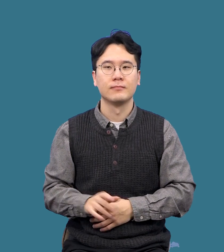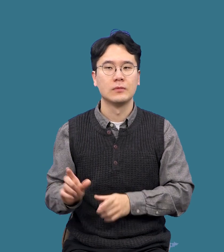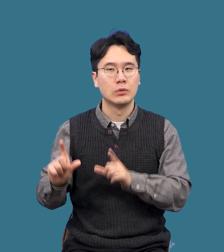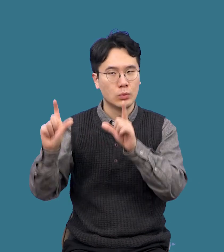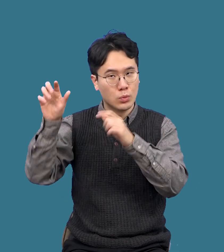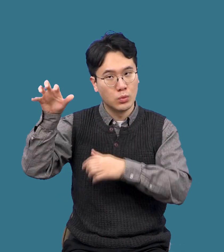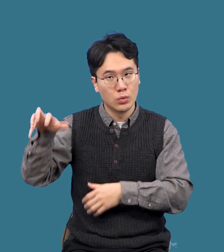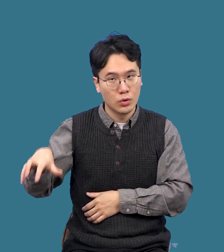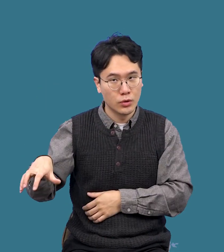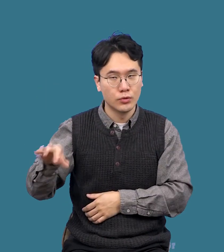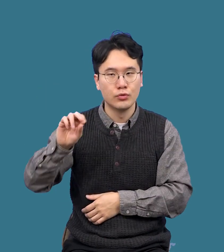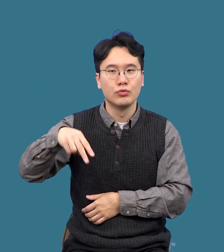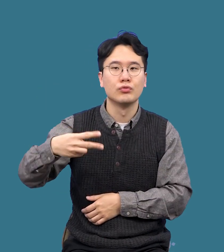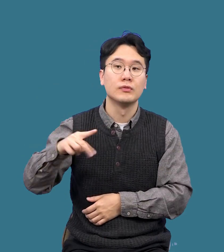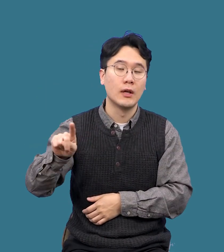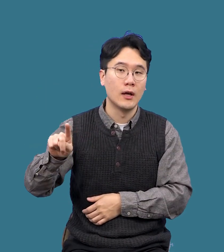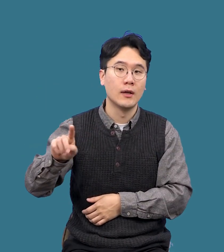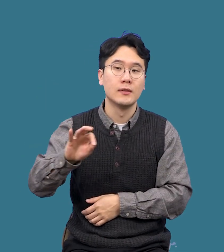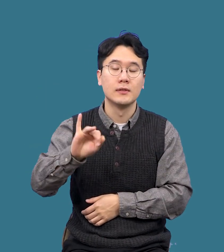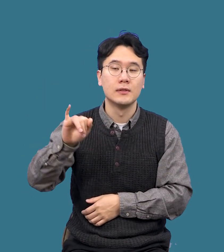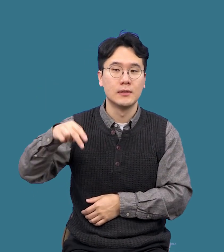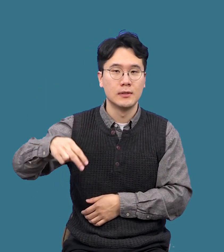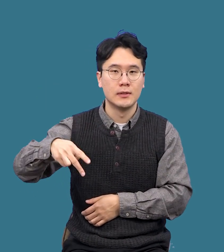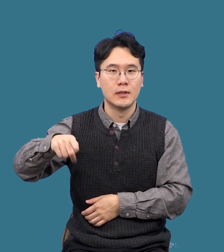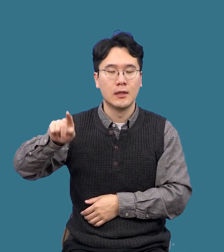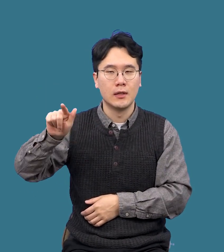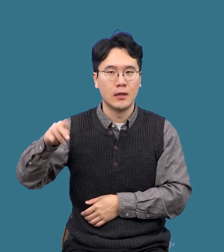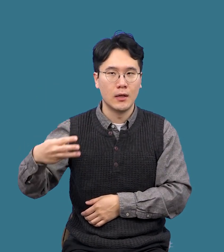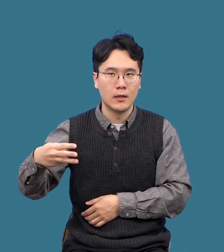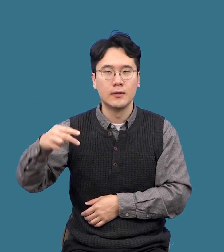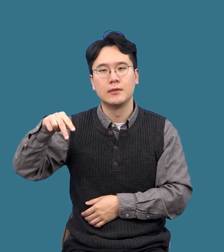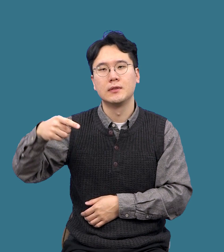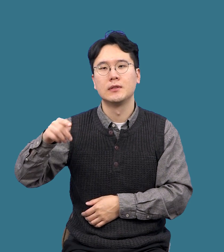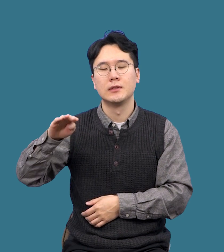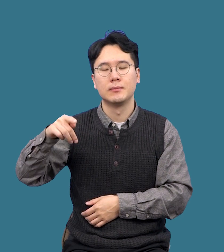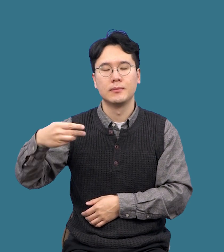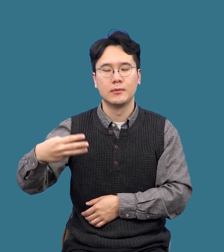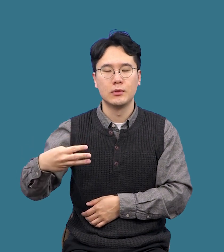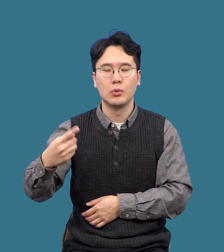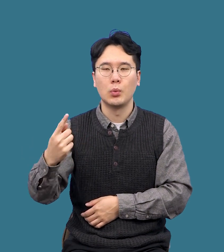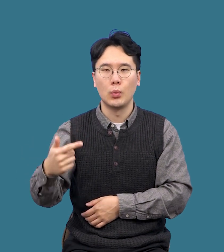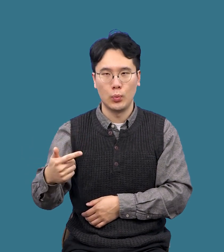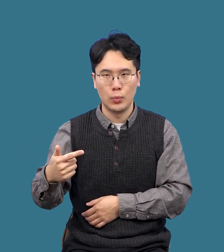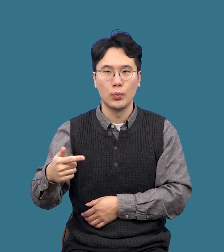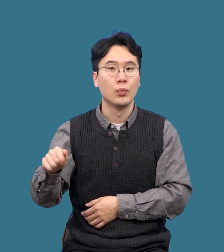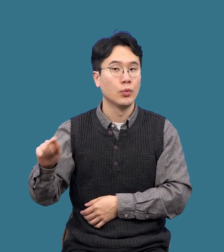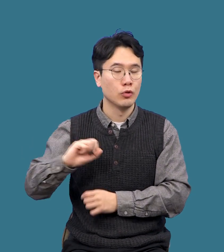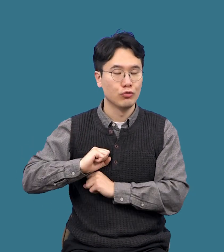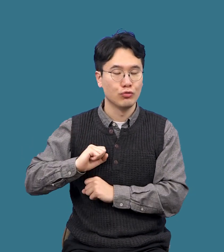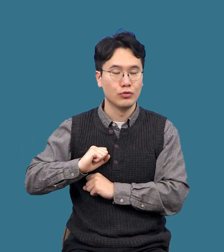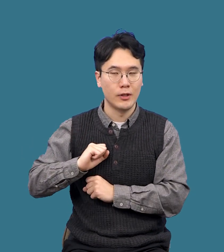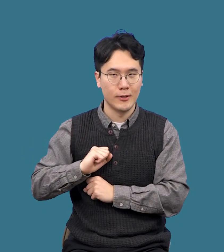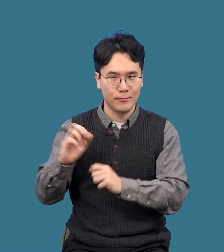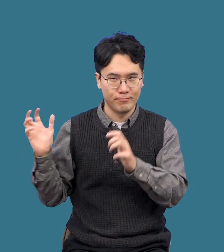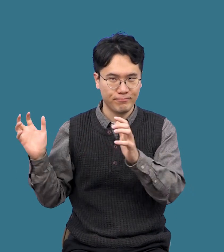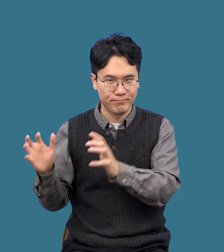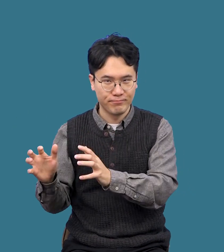지파, 이사갈 지파, 스불론 지파가 군대를 이루어 거기에 이제 배치가